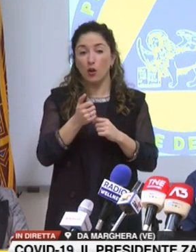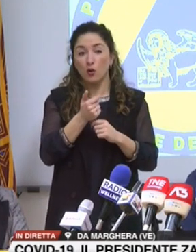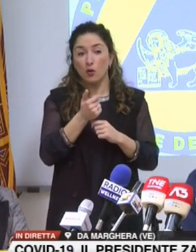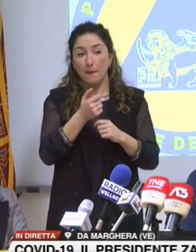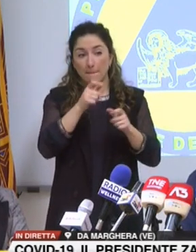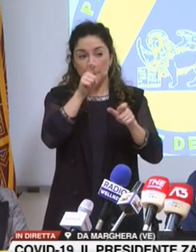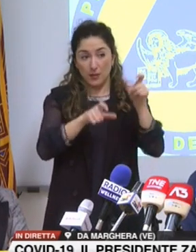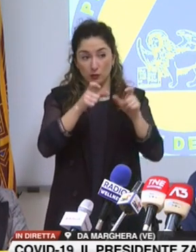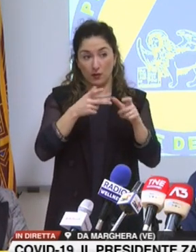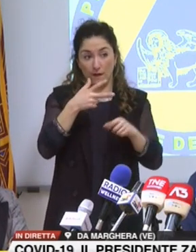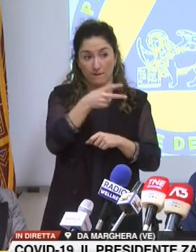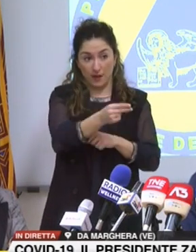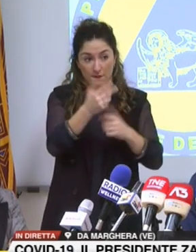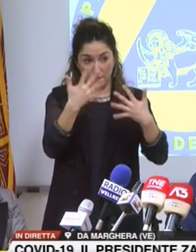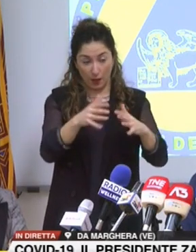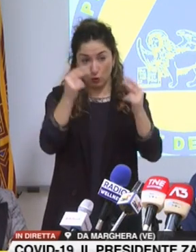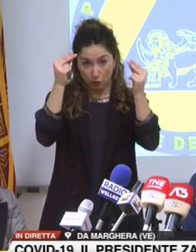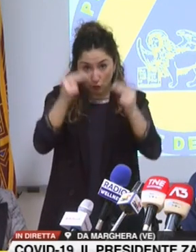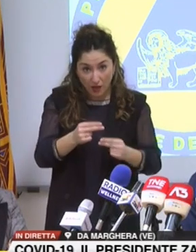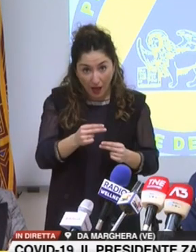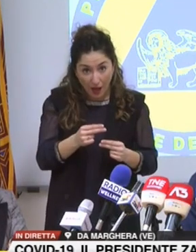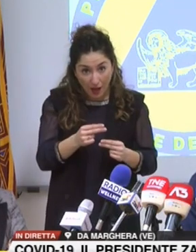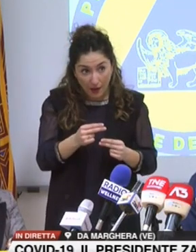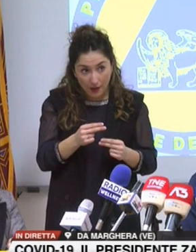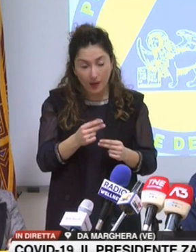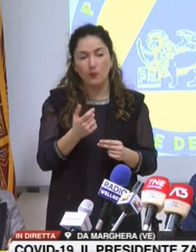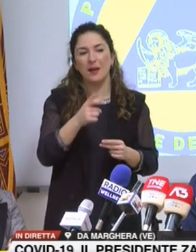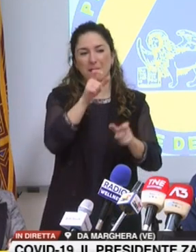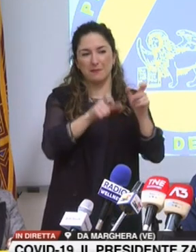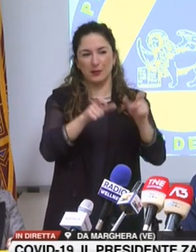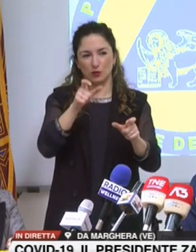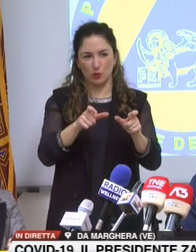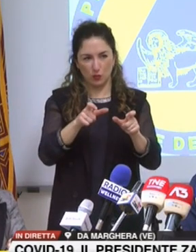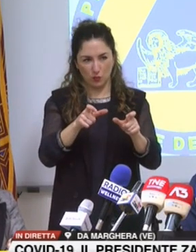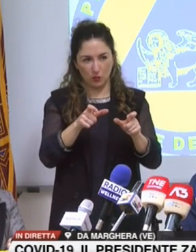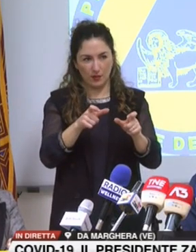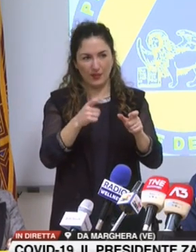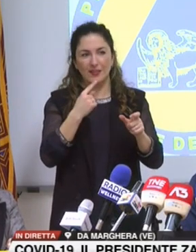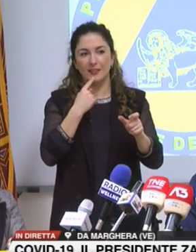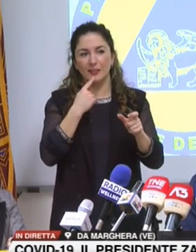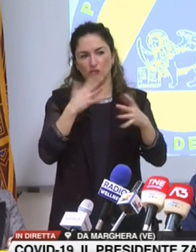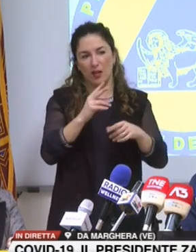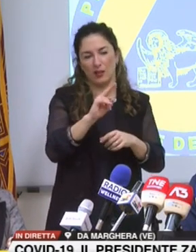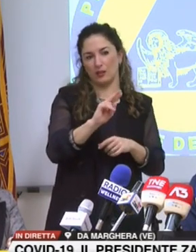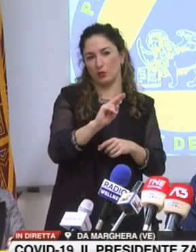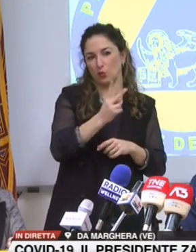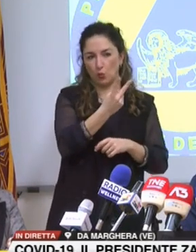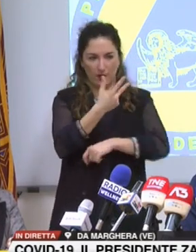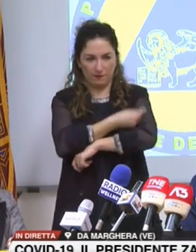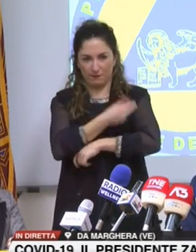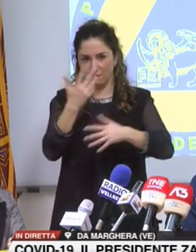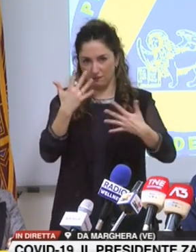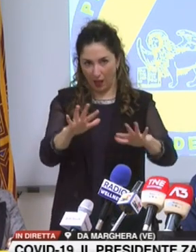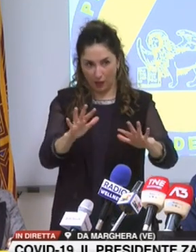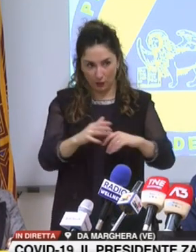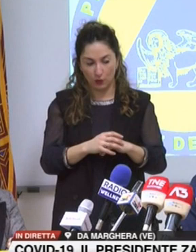persone vaccinate ad oggi, dove per persone vaccinate intendo le persone che hanno completato l'intero ciclo di vaccinazione previsto, quindi